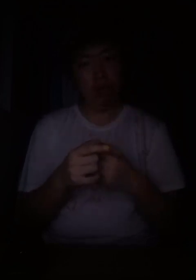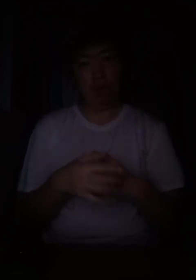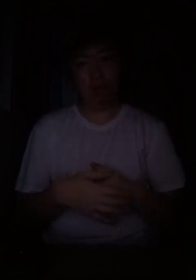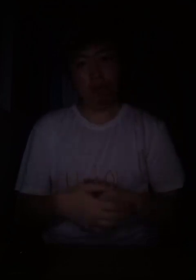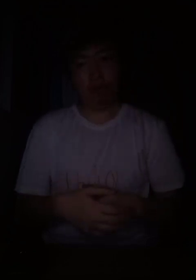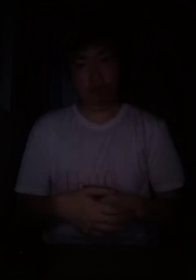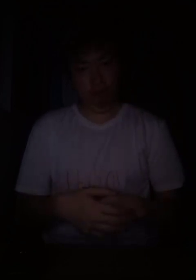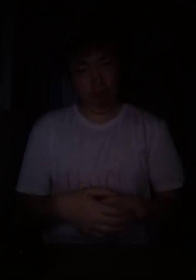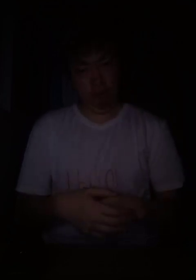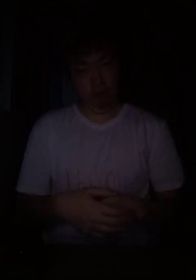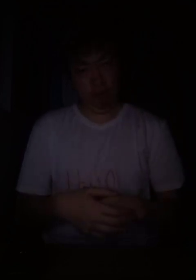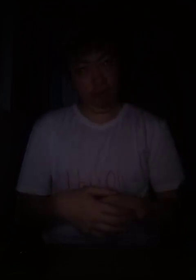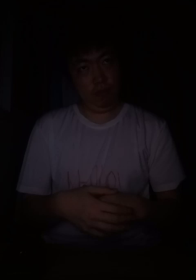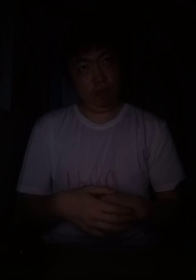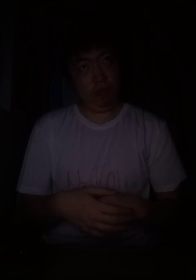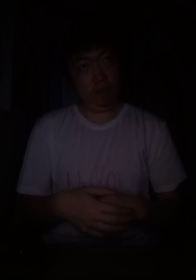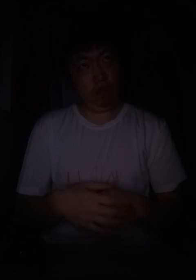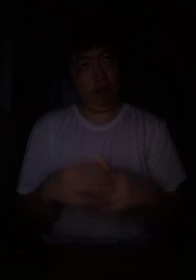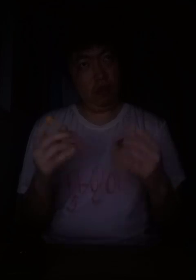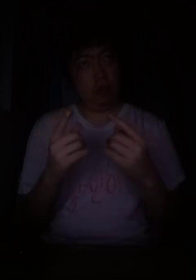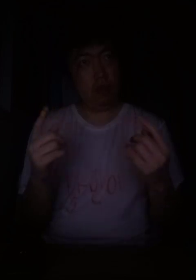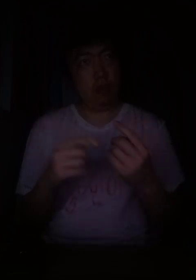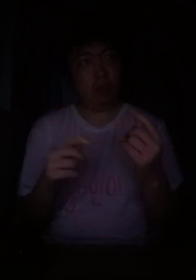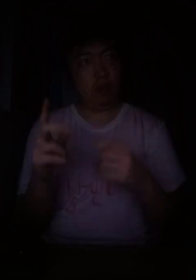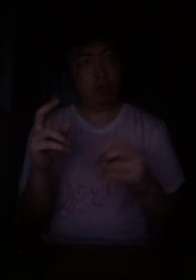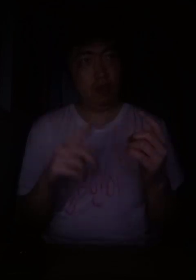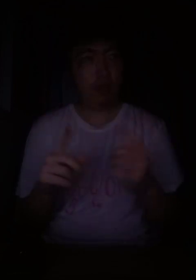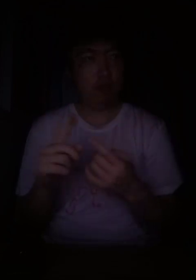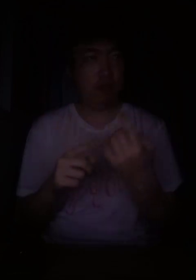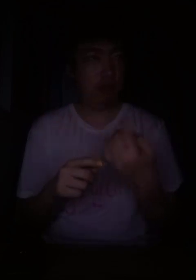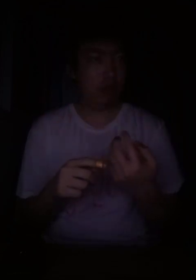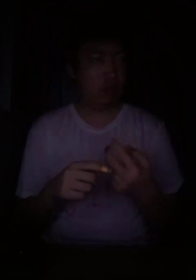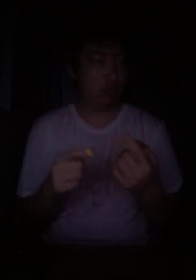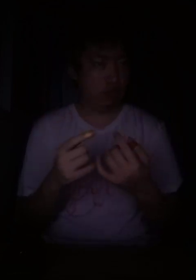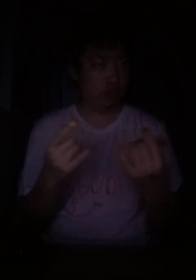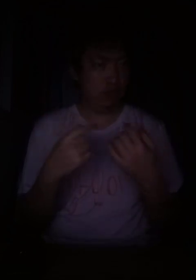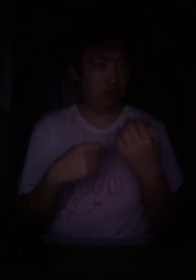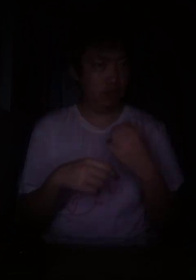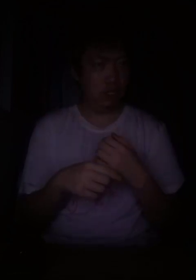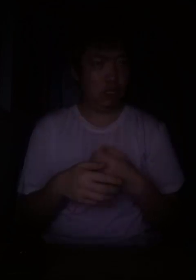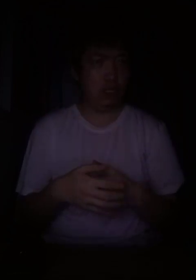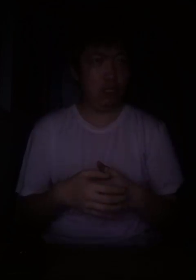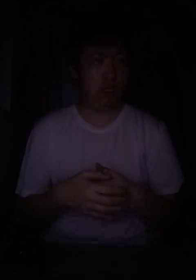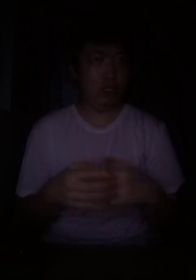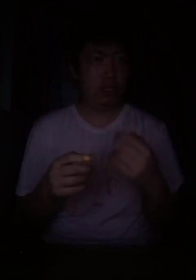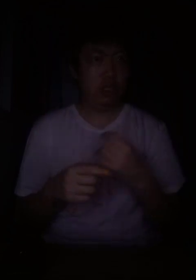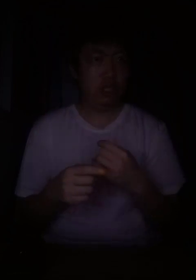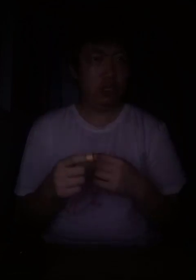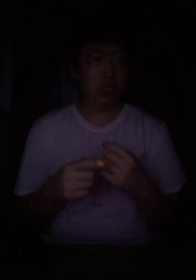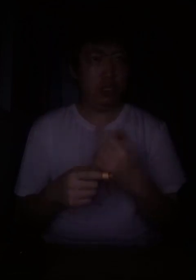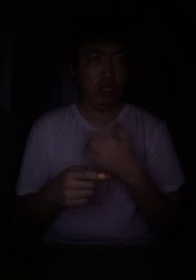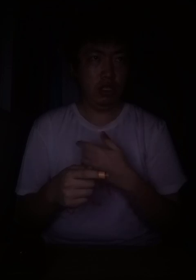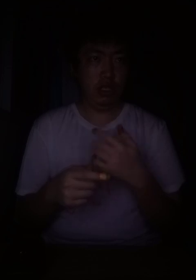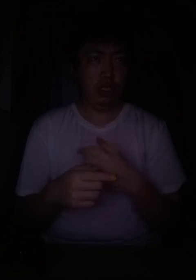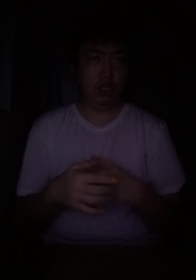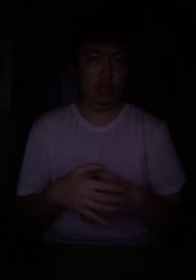했었습니다. 하랑이가 그래도 다행으로 화면상으로 치료도 잘 받고 안정을 찾고 있는 것 같아서 다행이라고 생각을